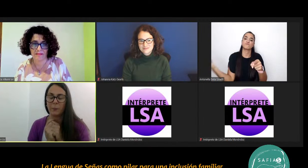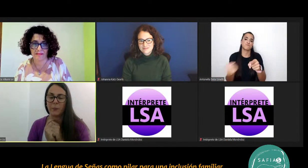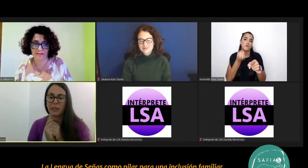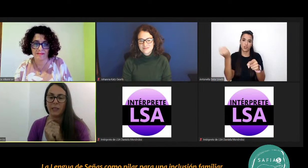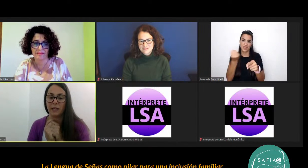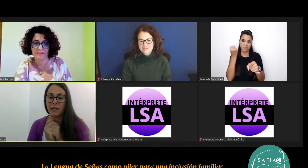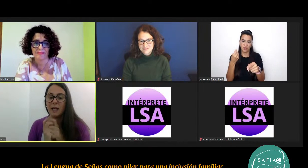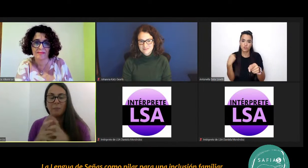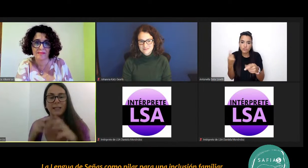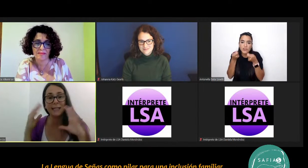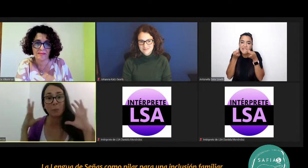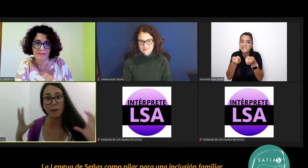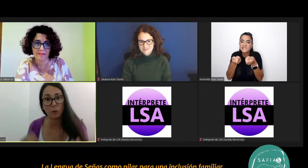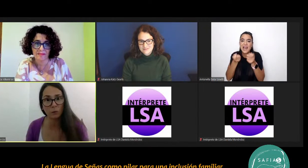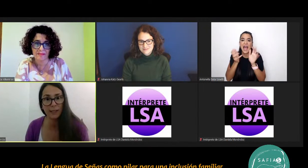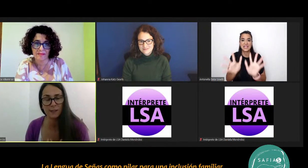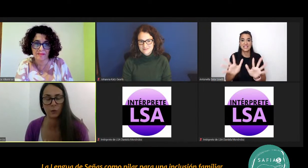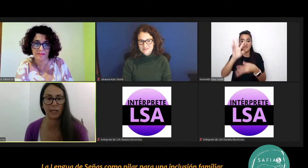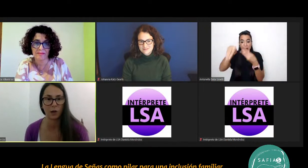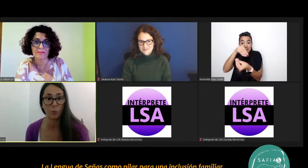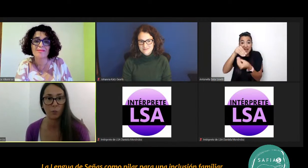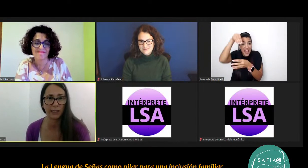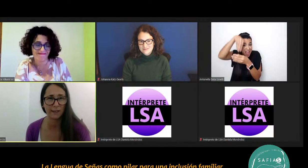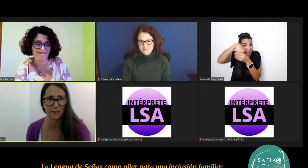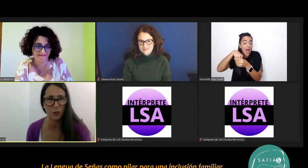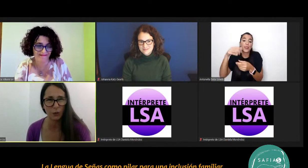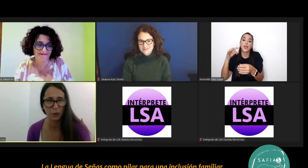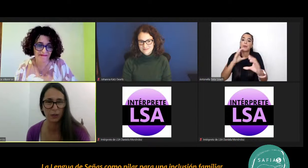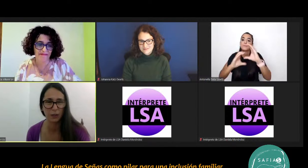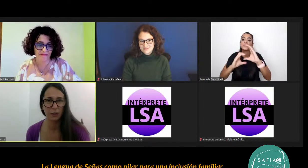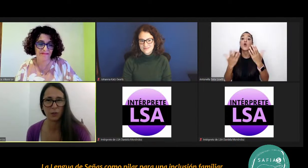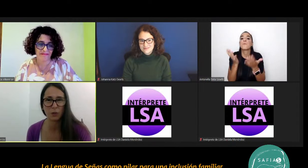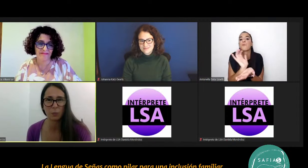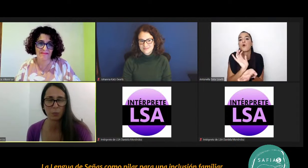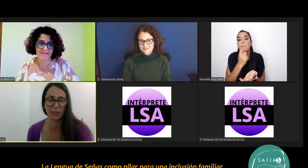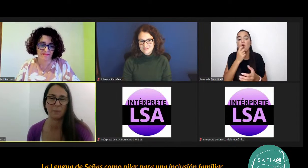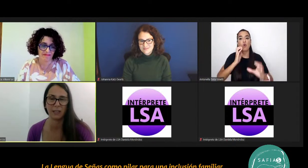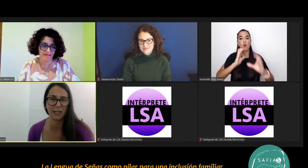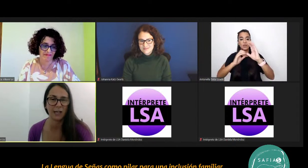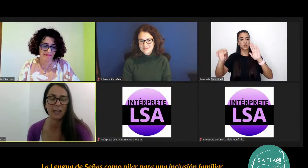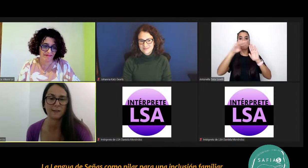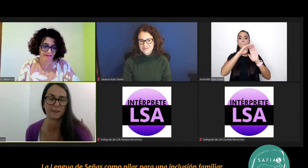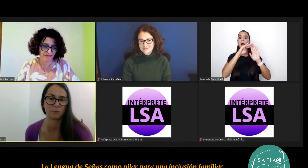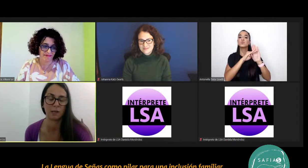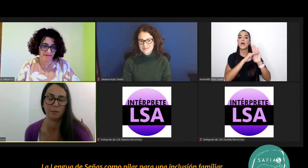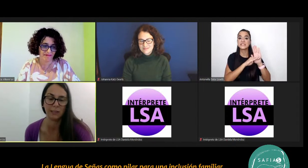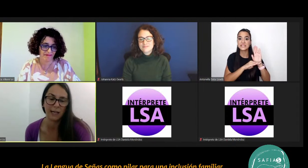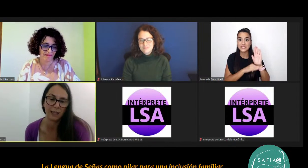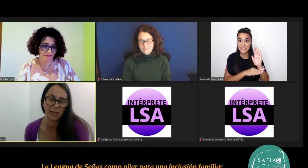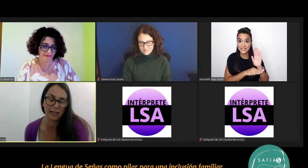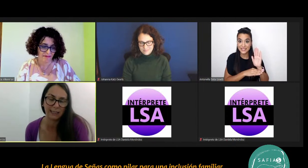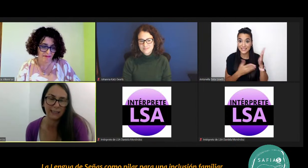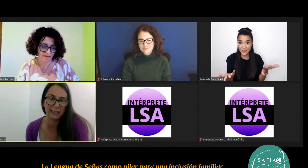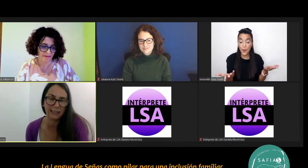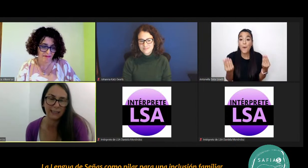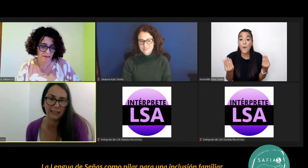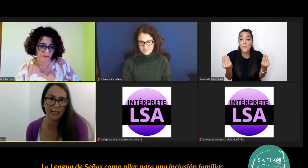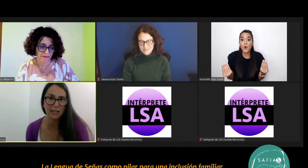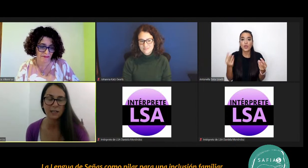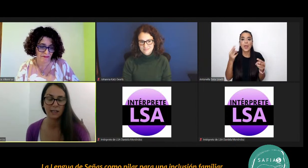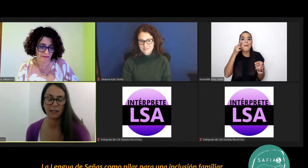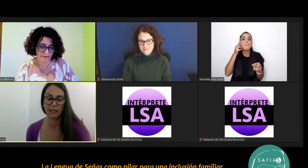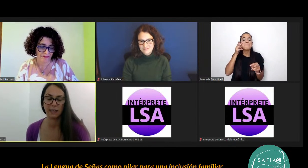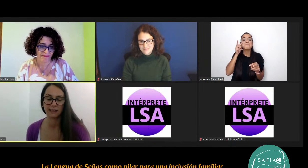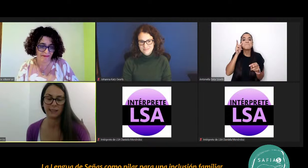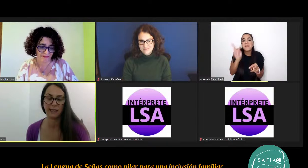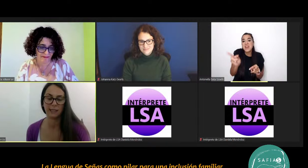como brindar pautas sobre la comunicación, ¿no? Porque la mirada es una mirada